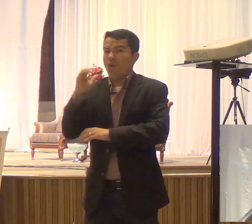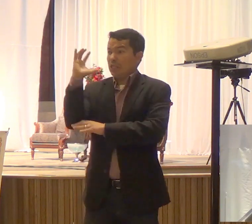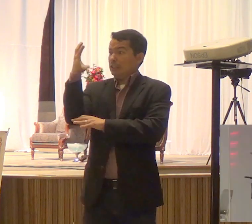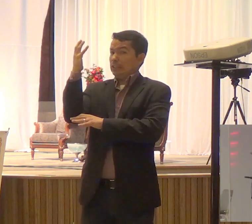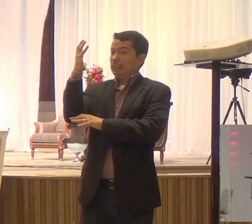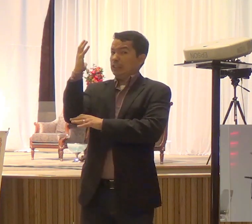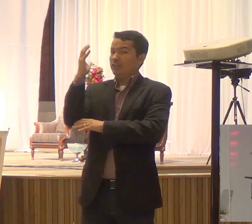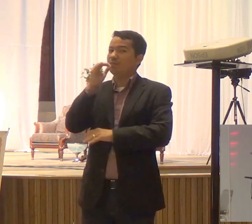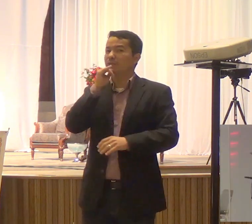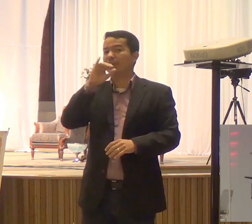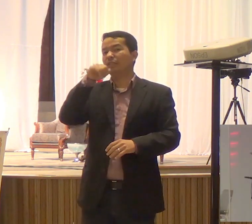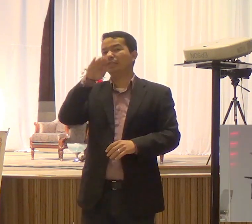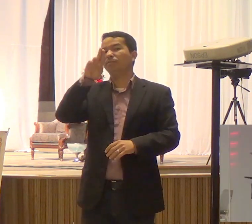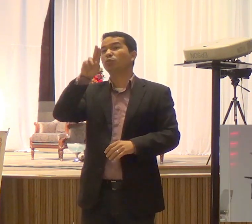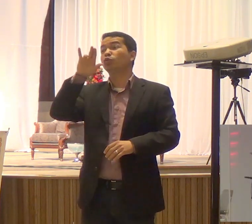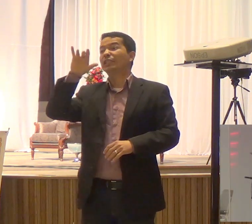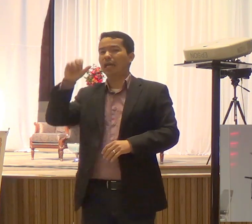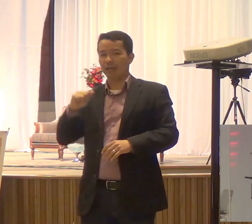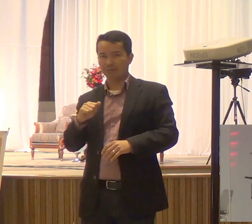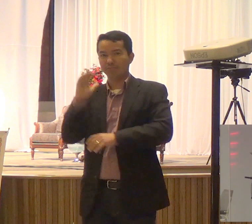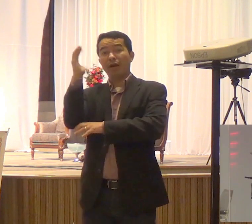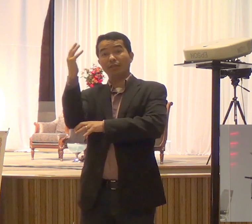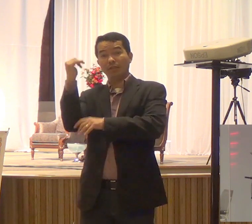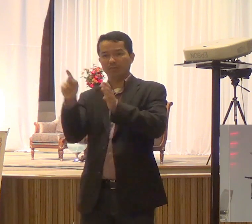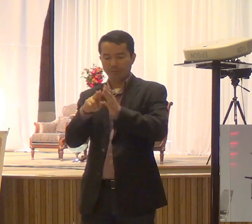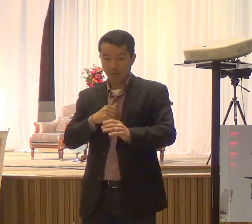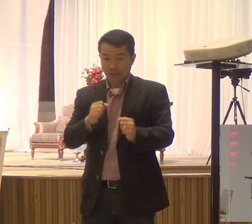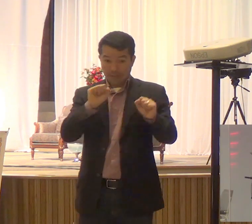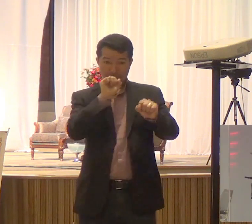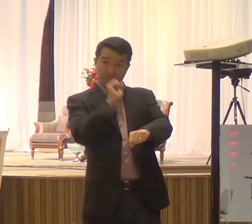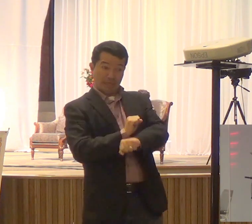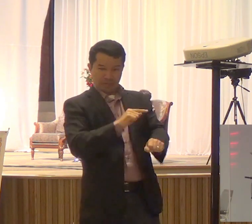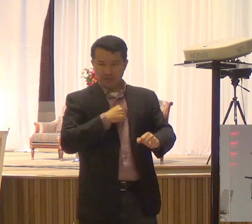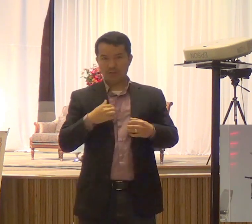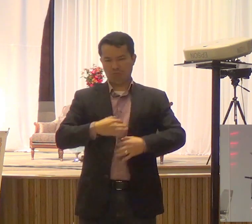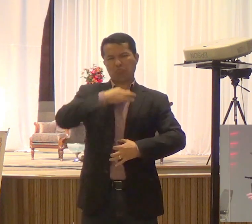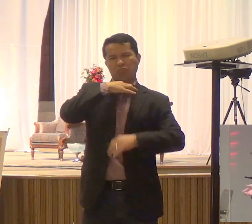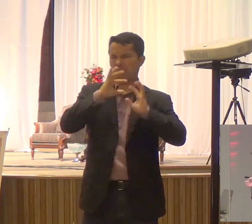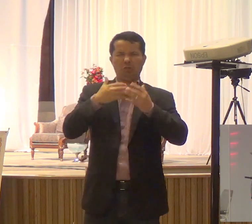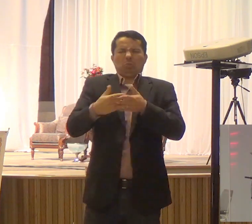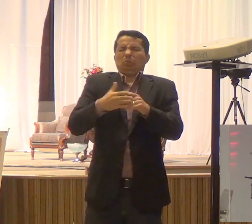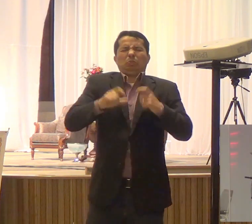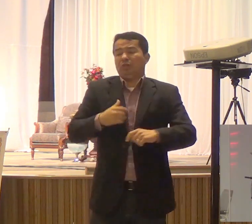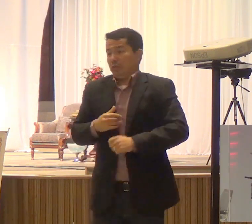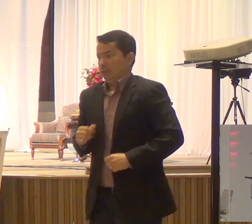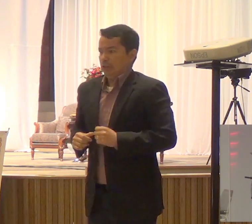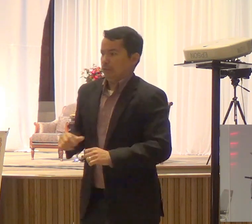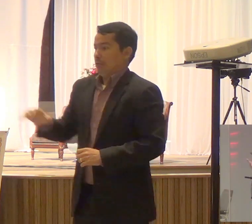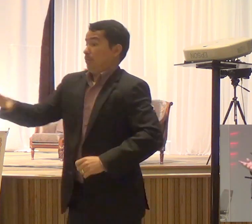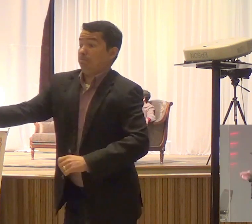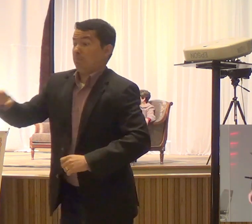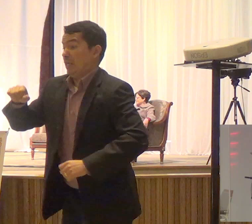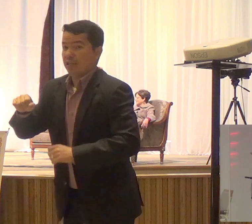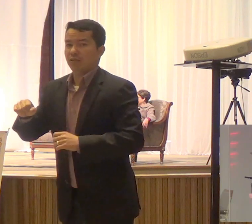embuia? Não é? Isso aqui dá para fazer um negócio. E aí eu paro o carro, onde for, eu posso estar de terno e gravata, e eu pego aquele pedaço de